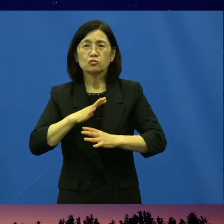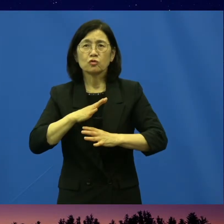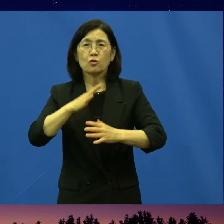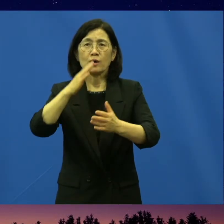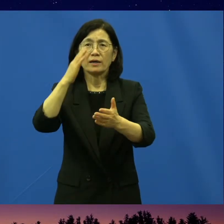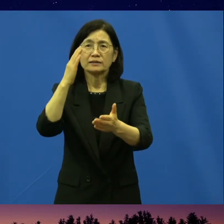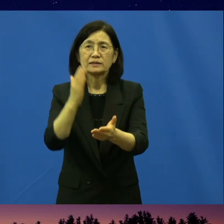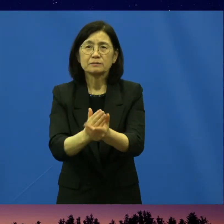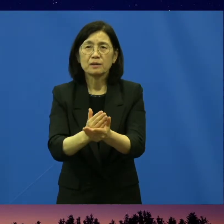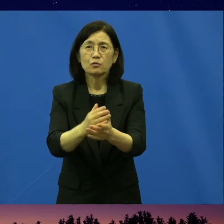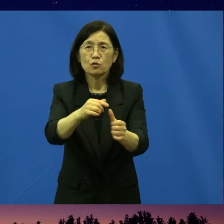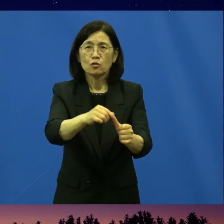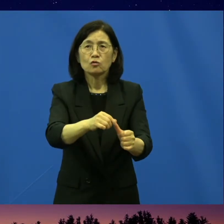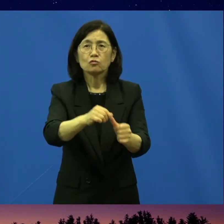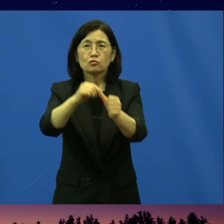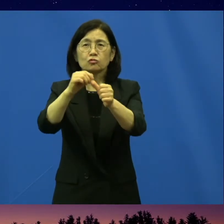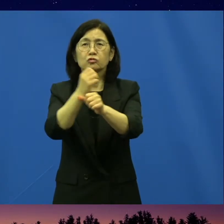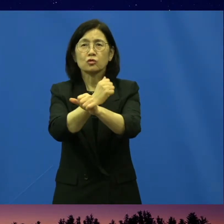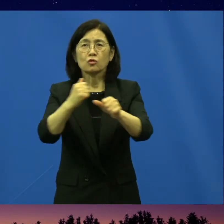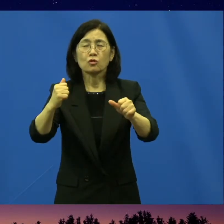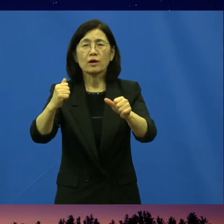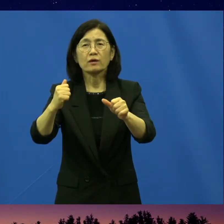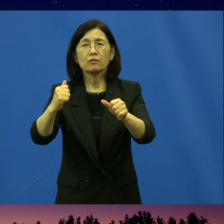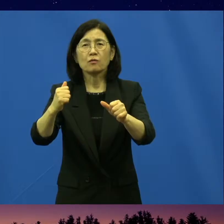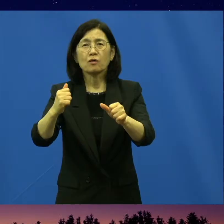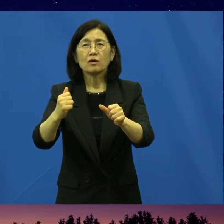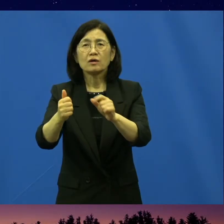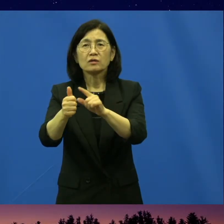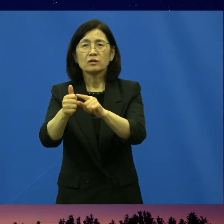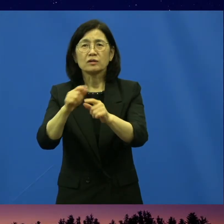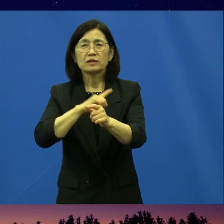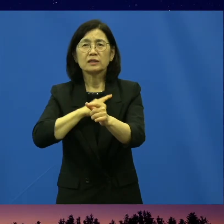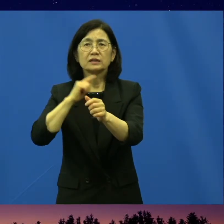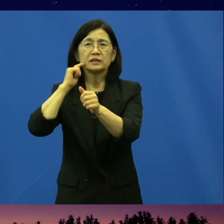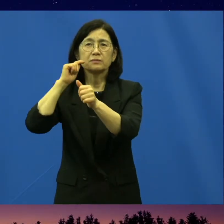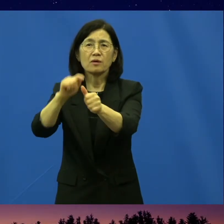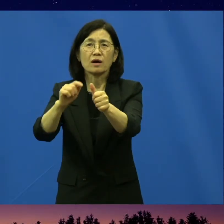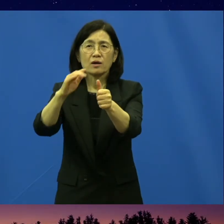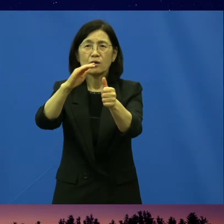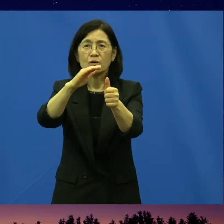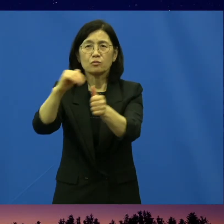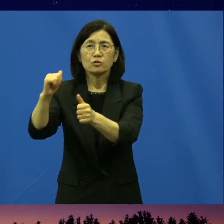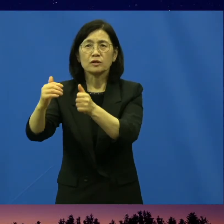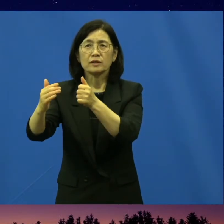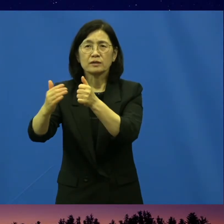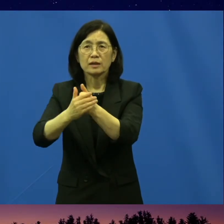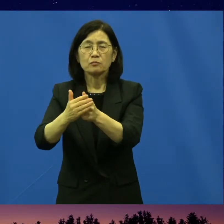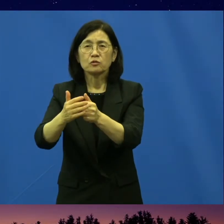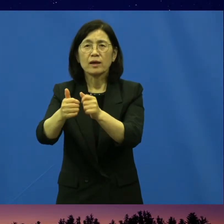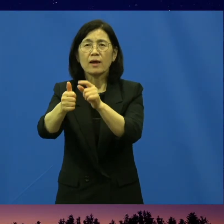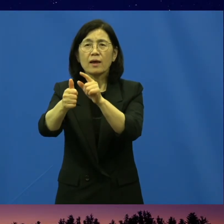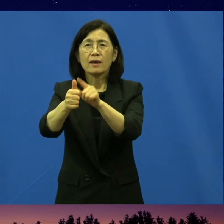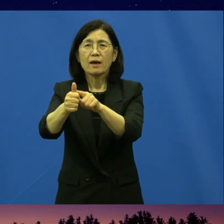너를 구속하였고 내가 너를 지명하여 불렀나니 너는 내 것이라